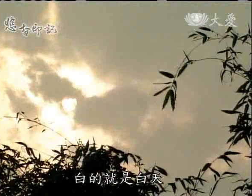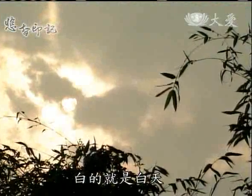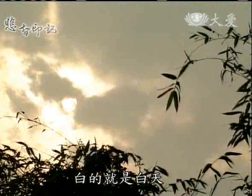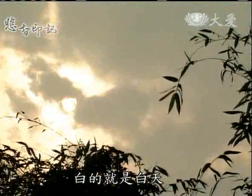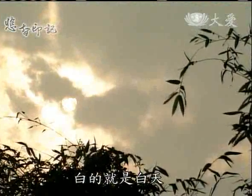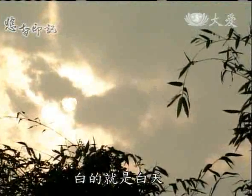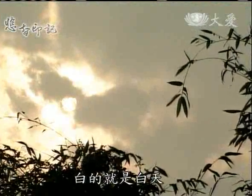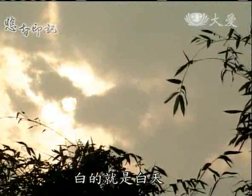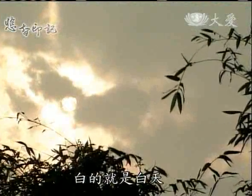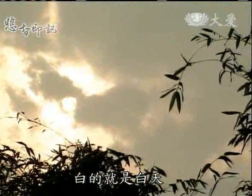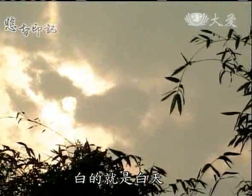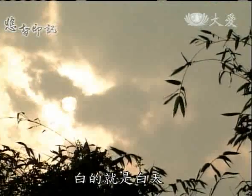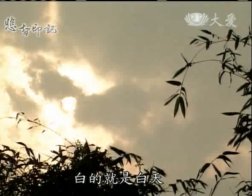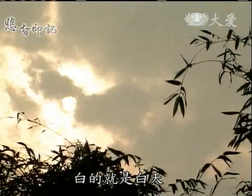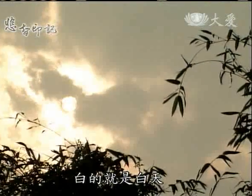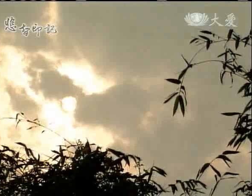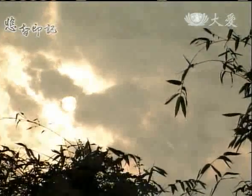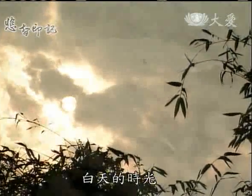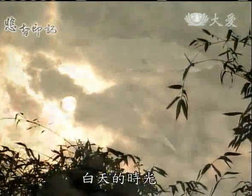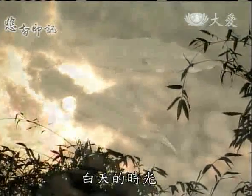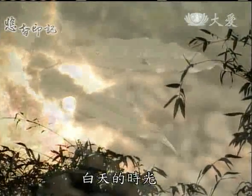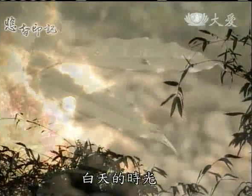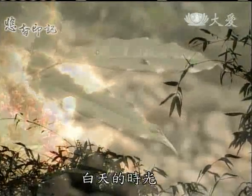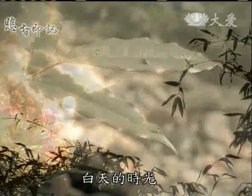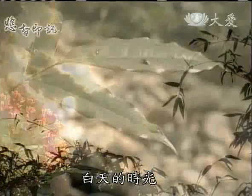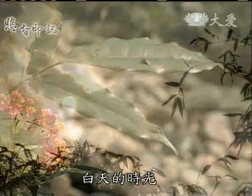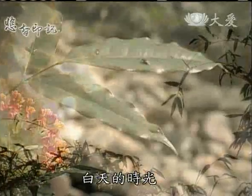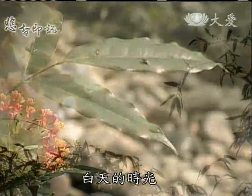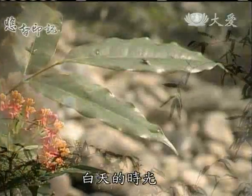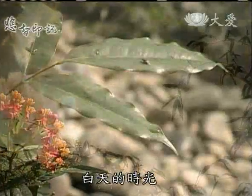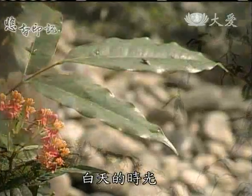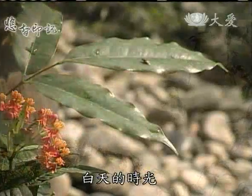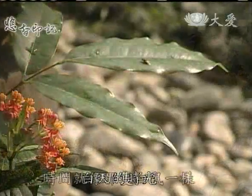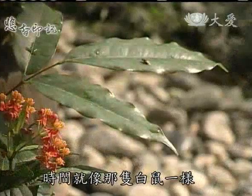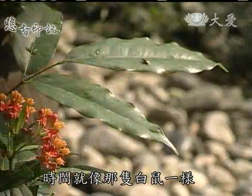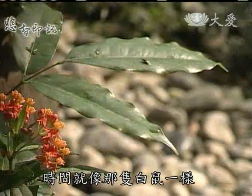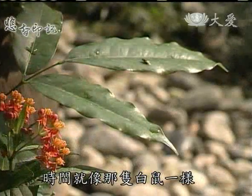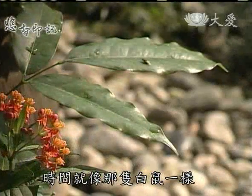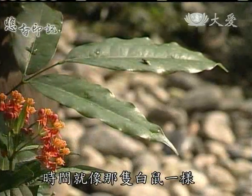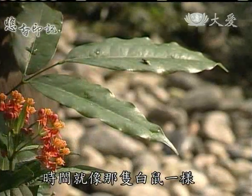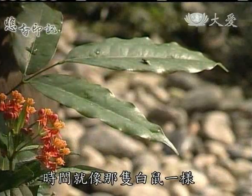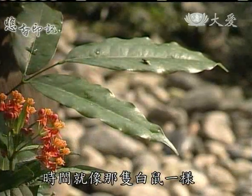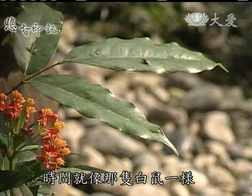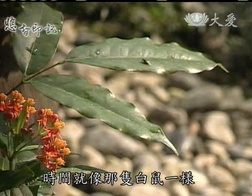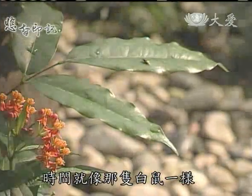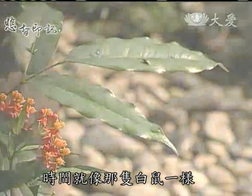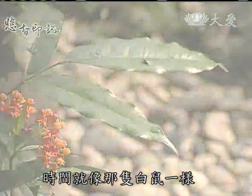是白天啊，日时头呢，时间好亲像迄只